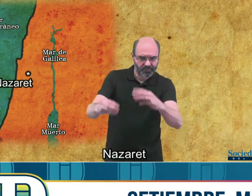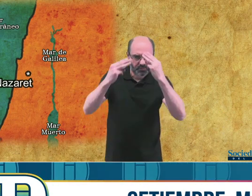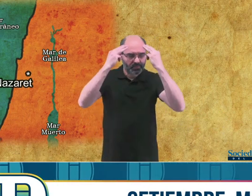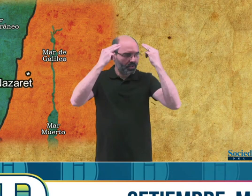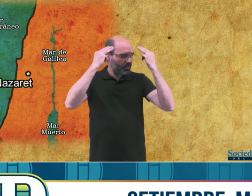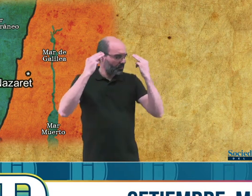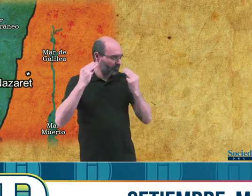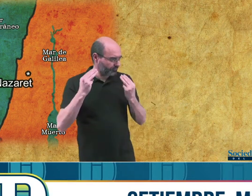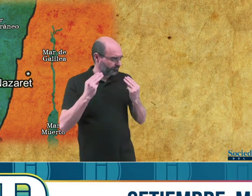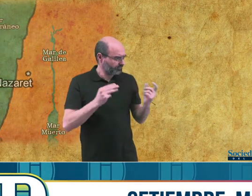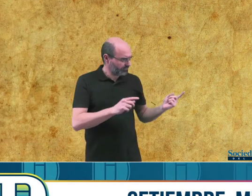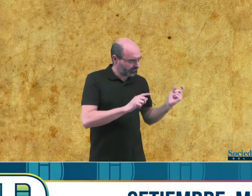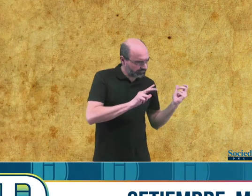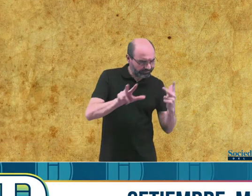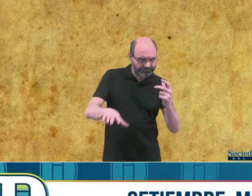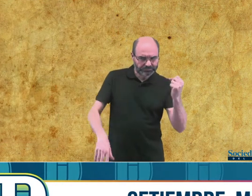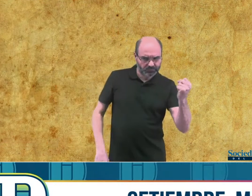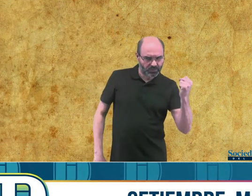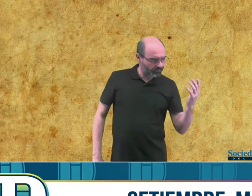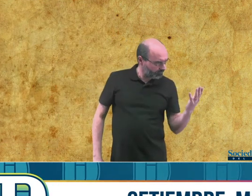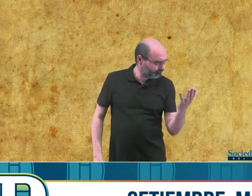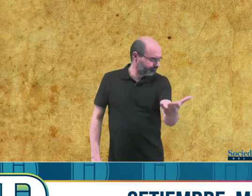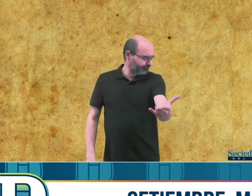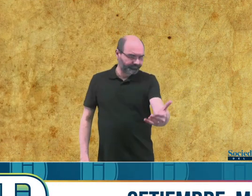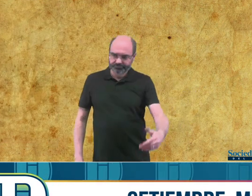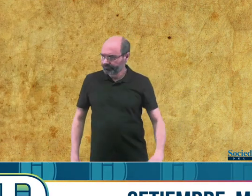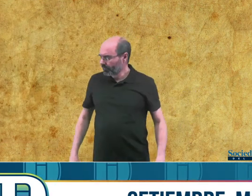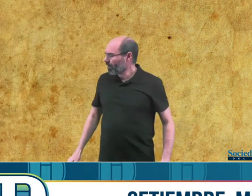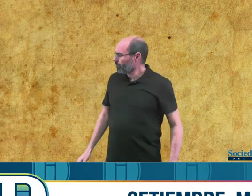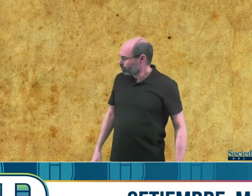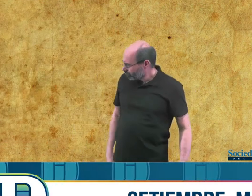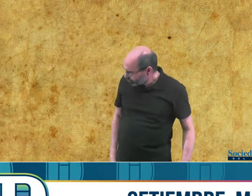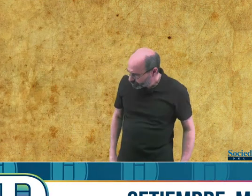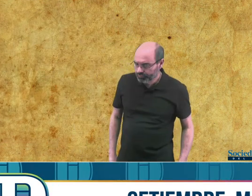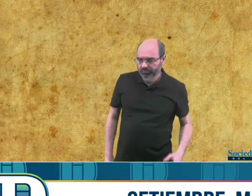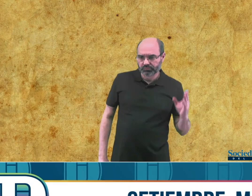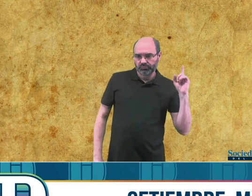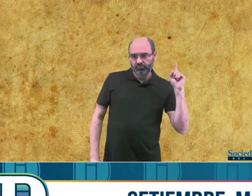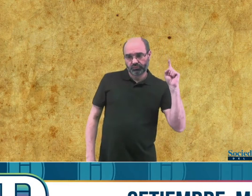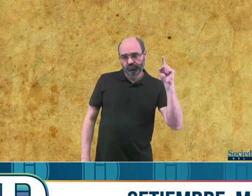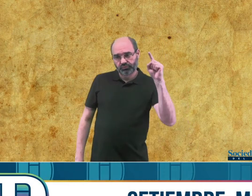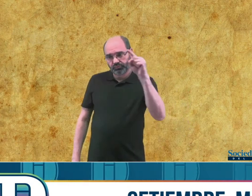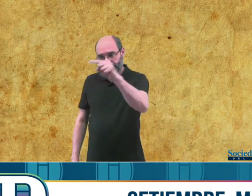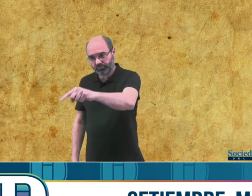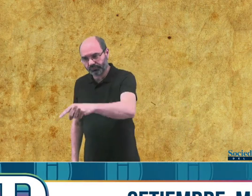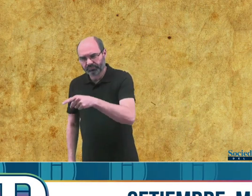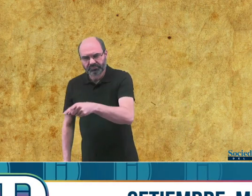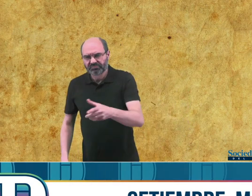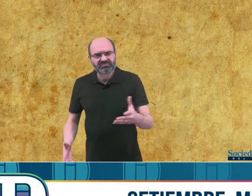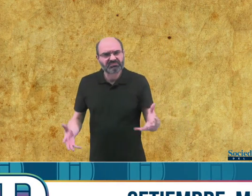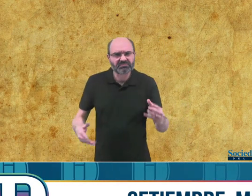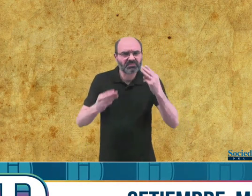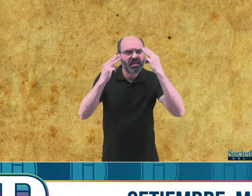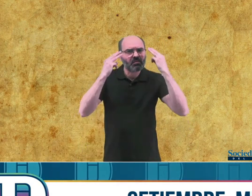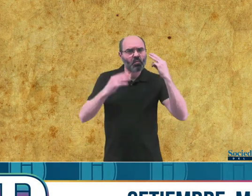humanidad el aporte que tiene pero septiembre le damos un marco de referencia porque se tradujo hace unos cuantos años alrededor del